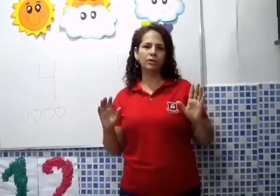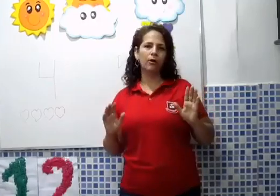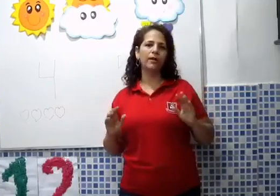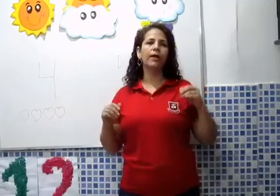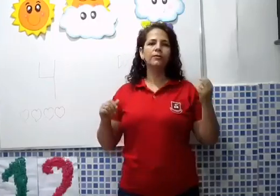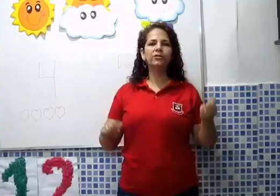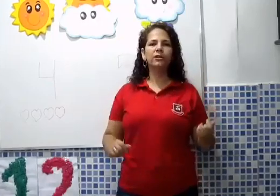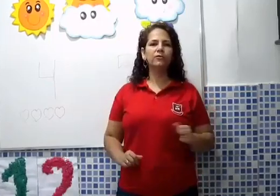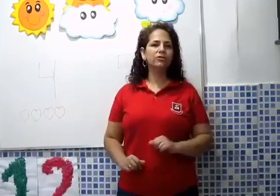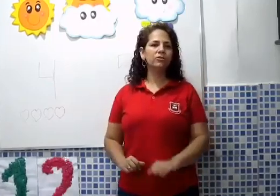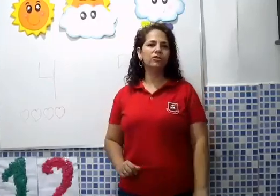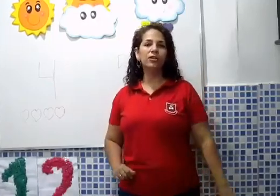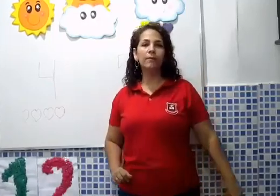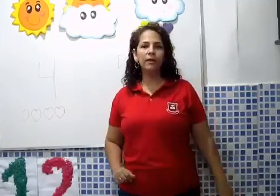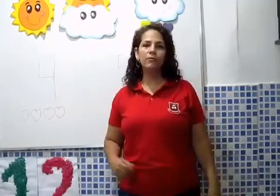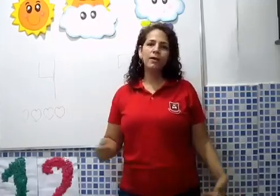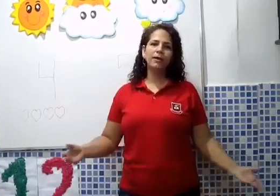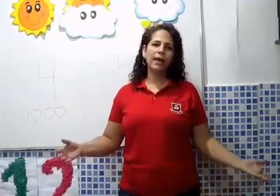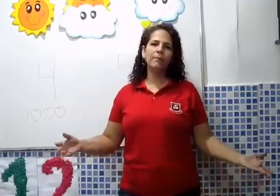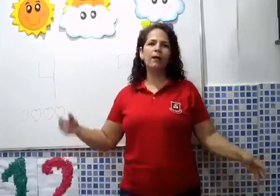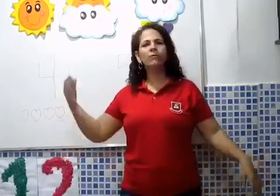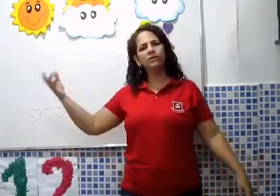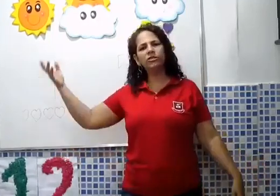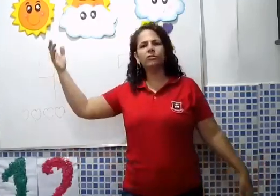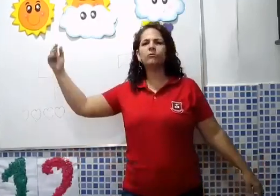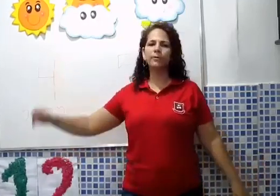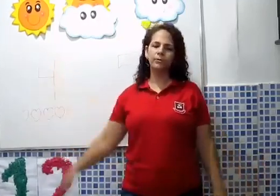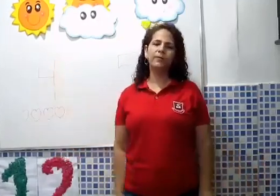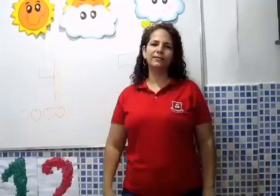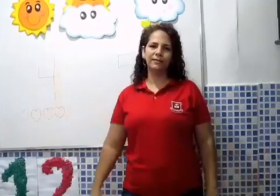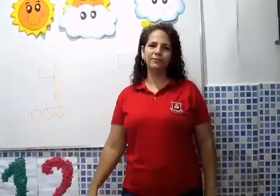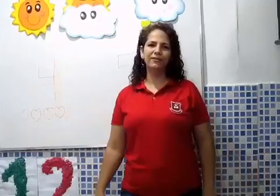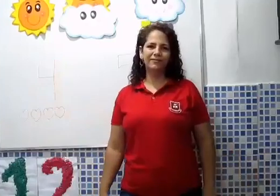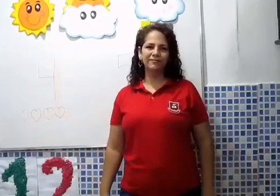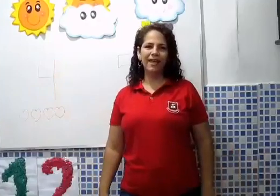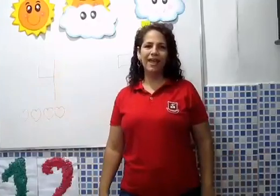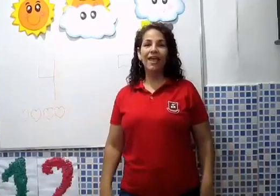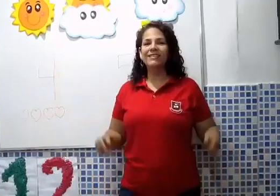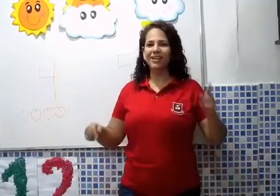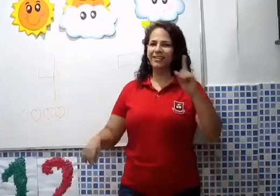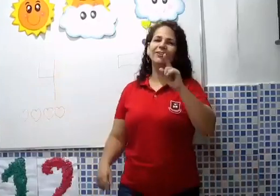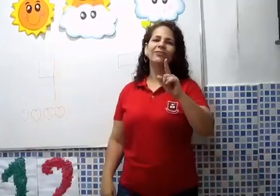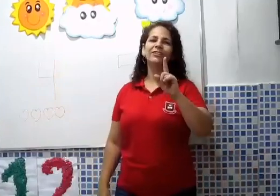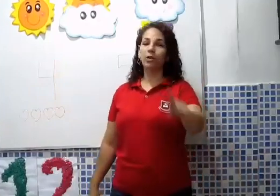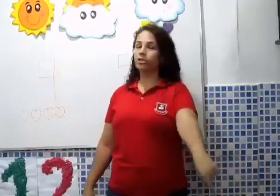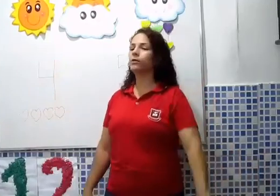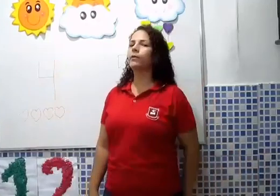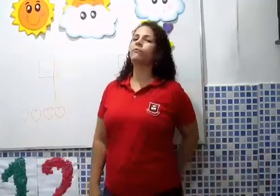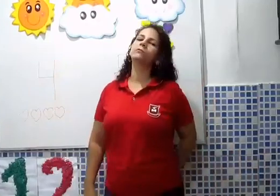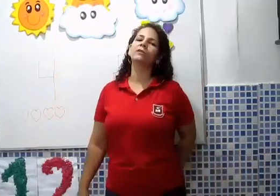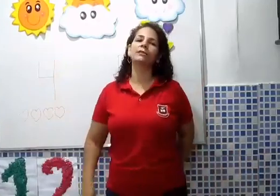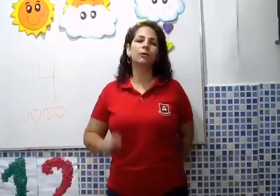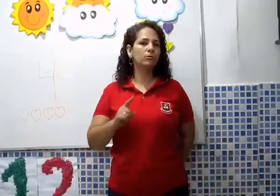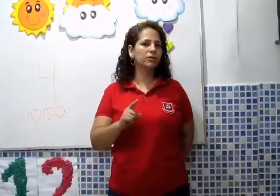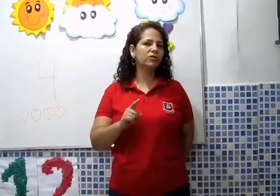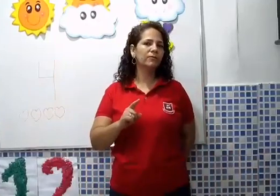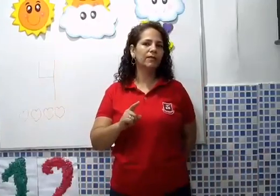história. Dia 22 de abril, Cabral descobriu o Brasil. Só que hoje nós também vamos fazer outra